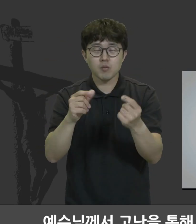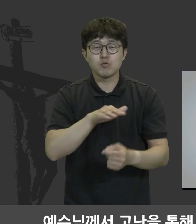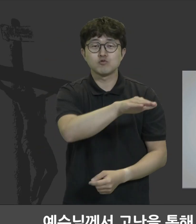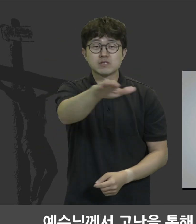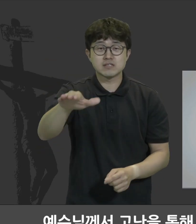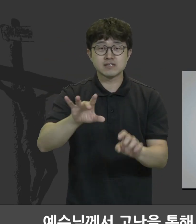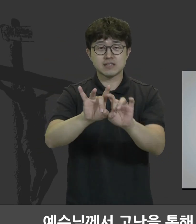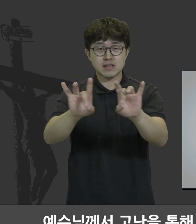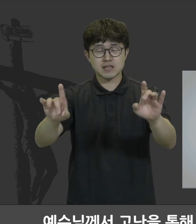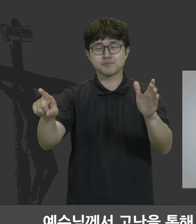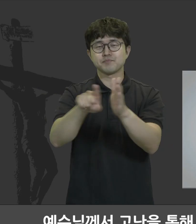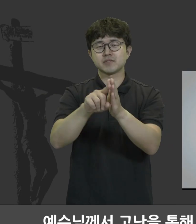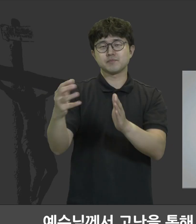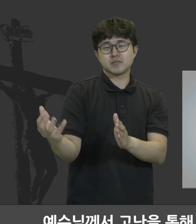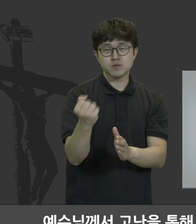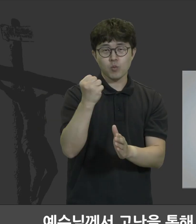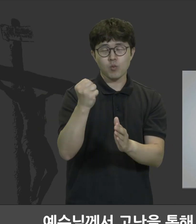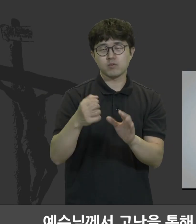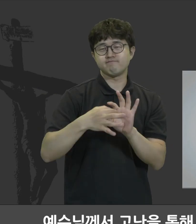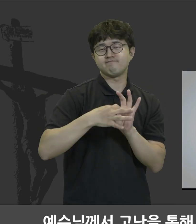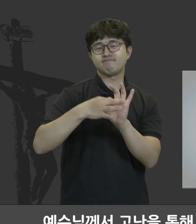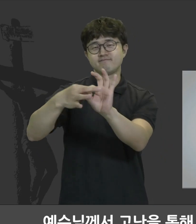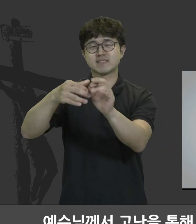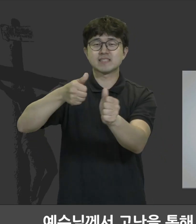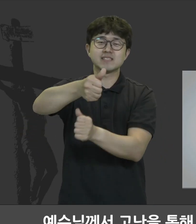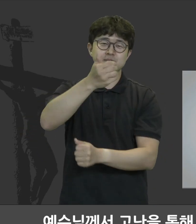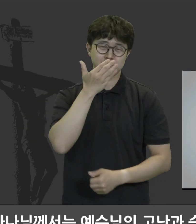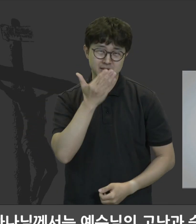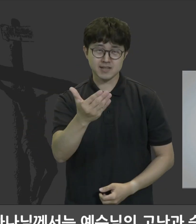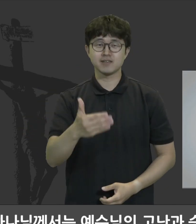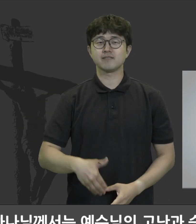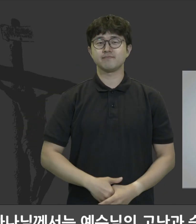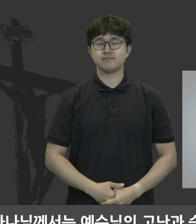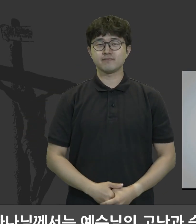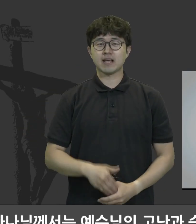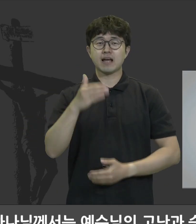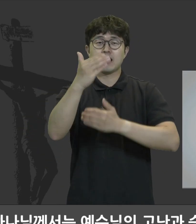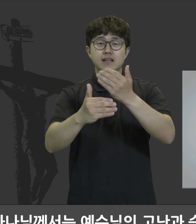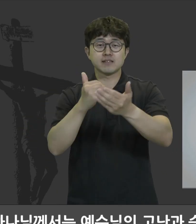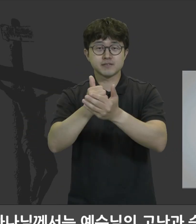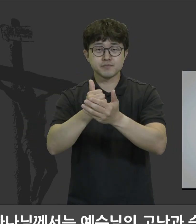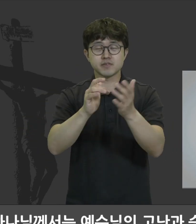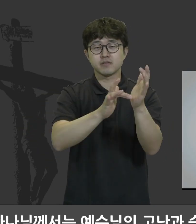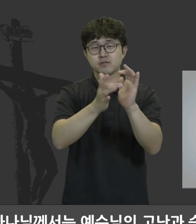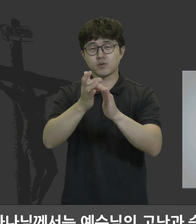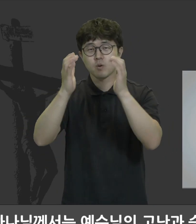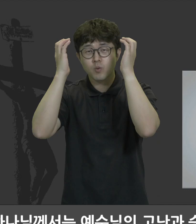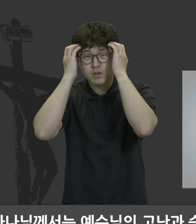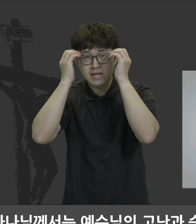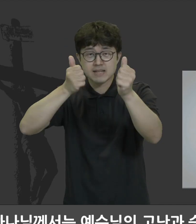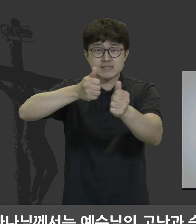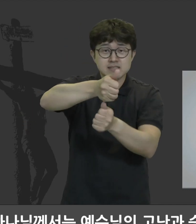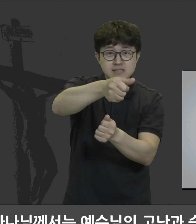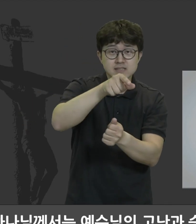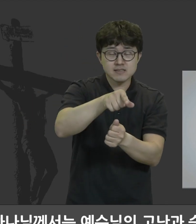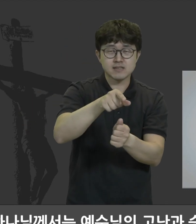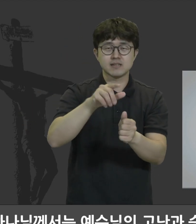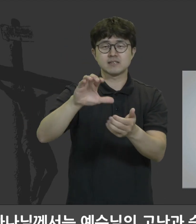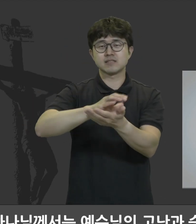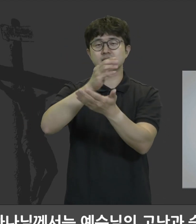연합한 그리스도인도 마찬가지입니다. 하나님께서는 예수님의 고난과 승리를 그리스도인의 삶에